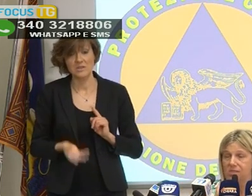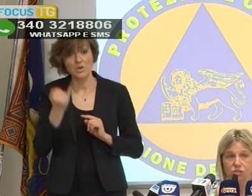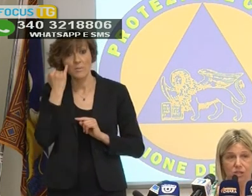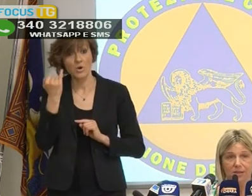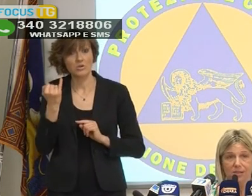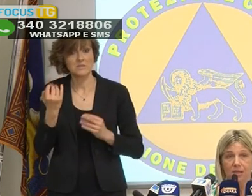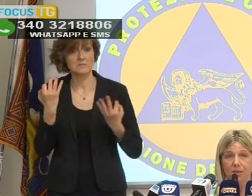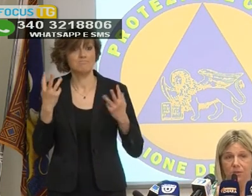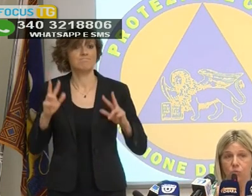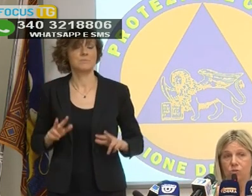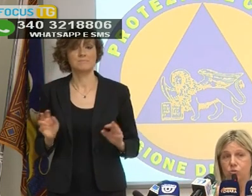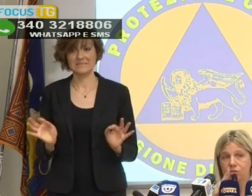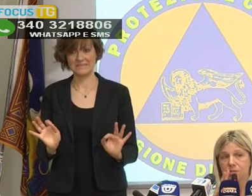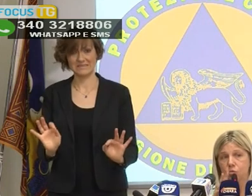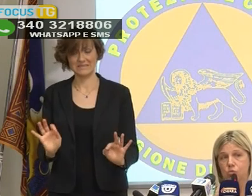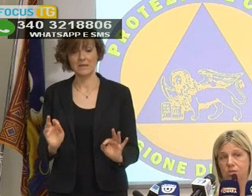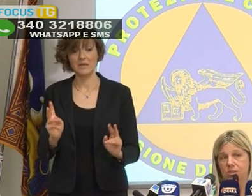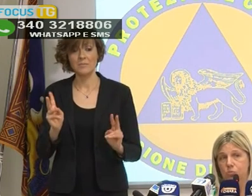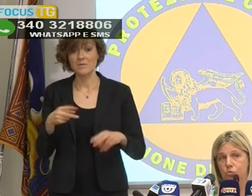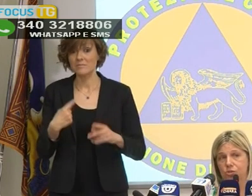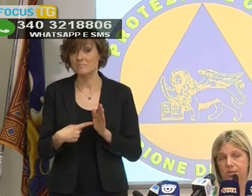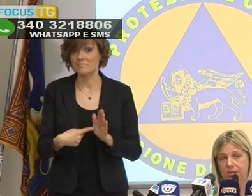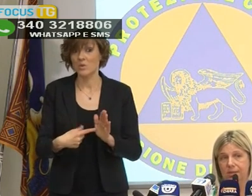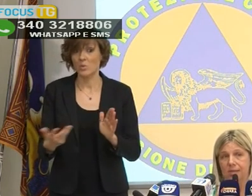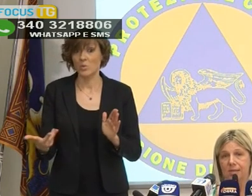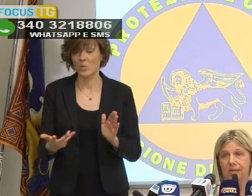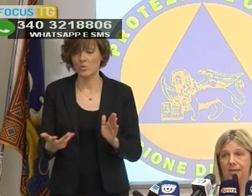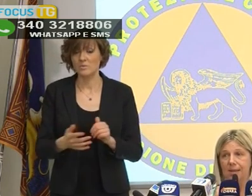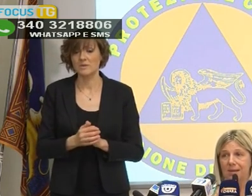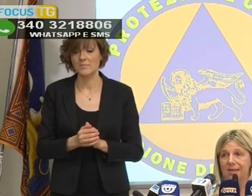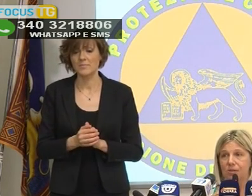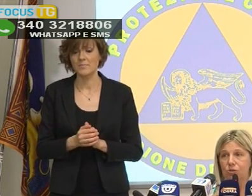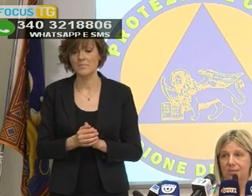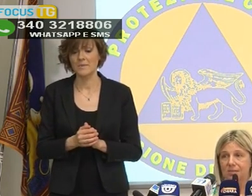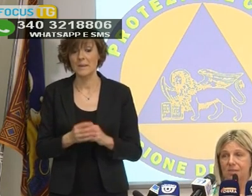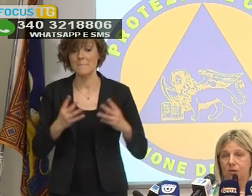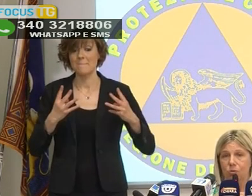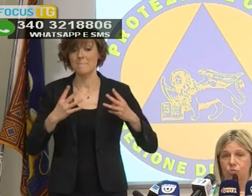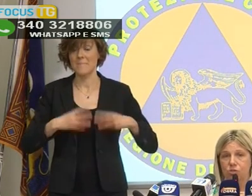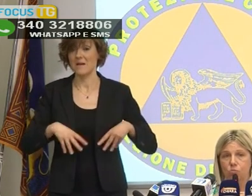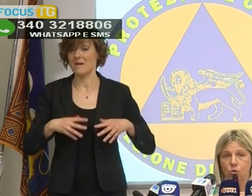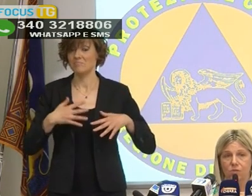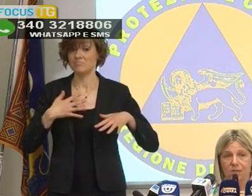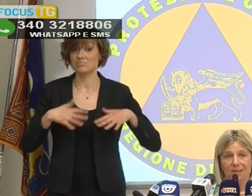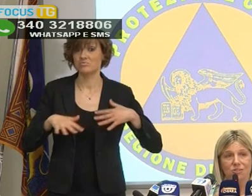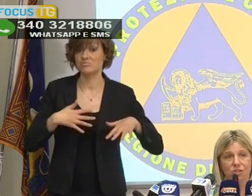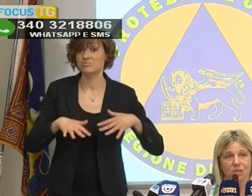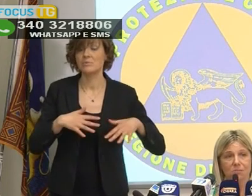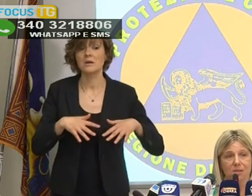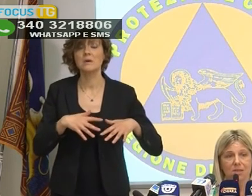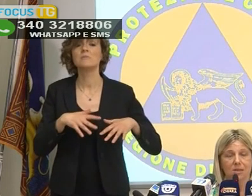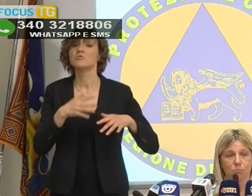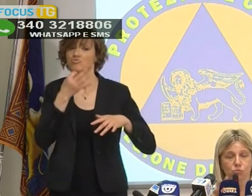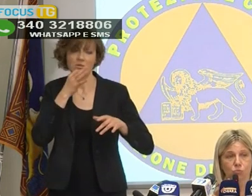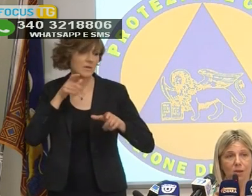ipotesi certe. Però questo cosa dimostra? Dimostra che la macchina organizzativa, quando si muove, riesce